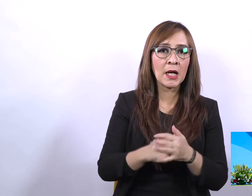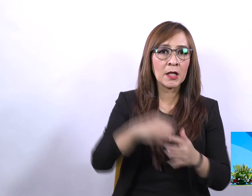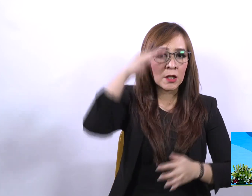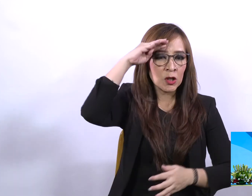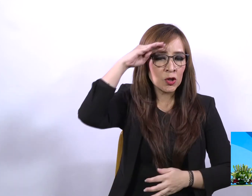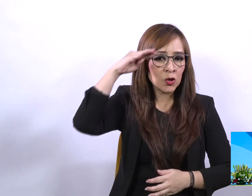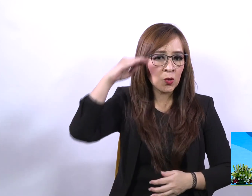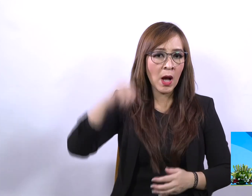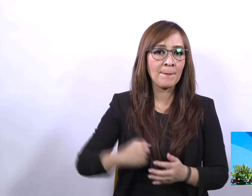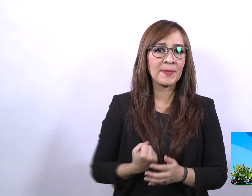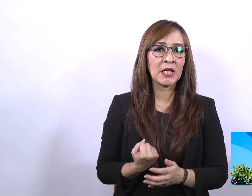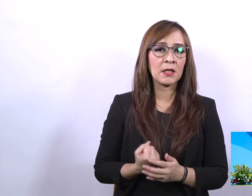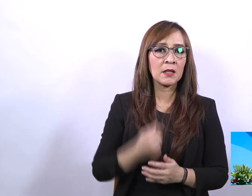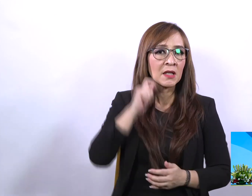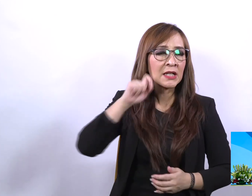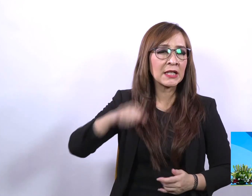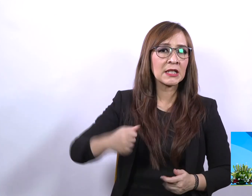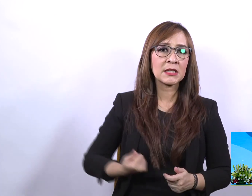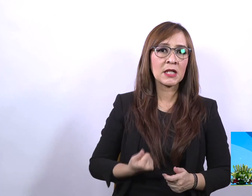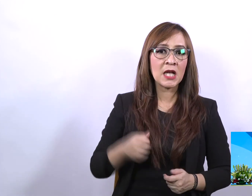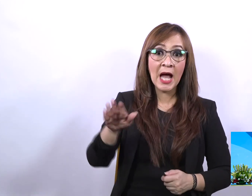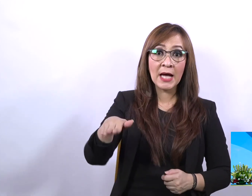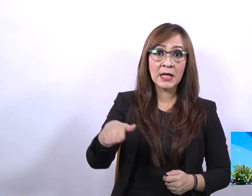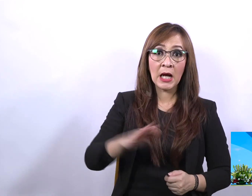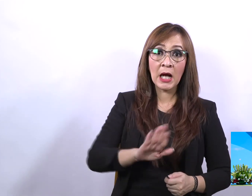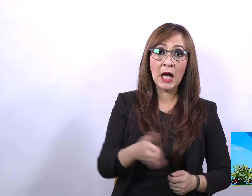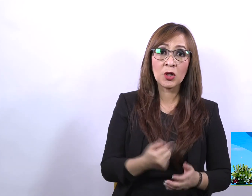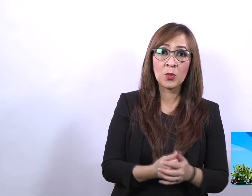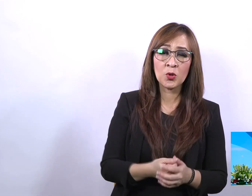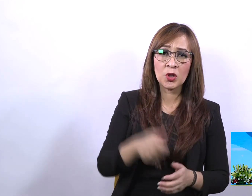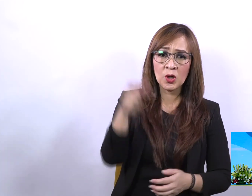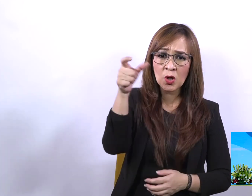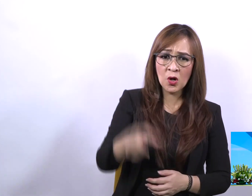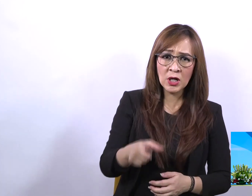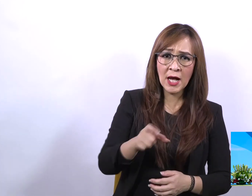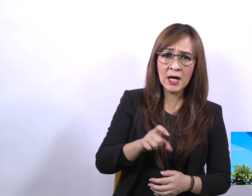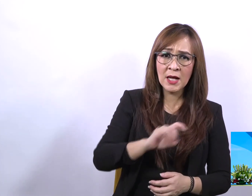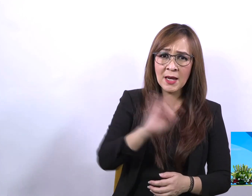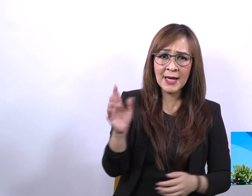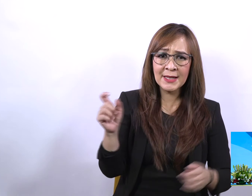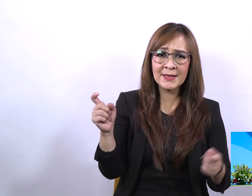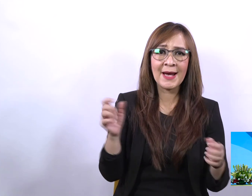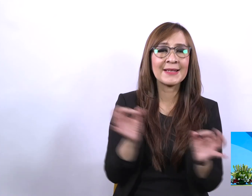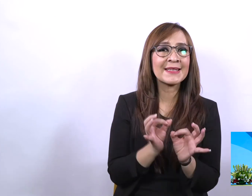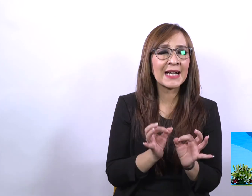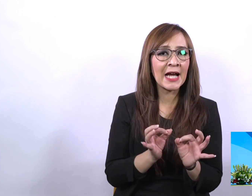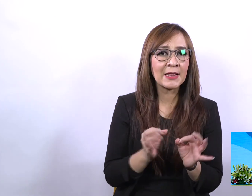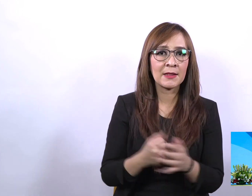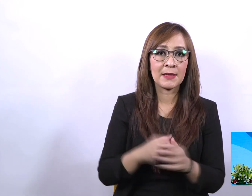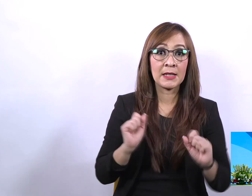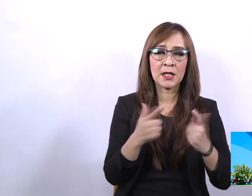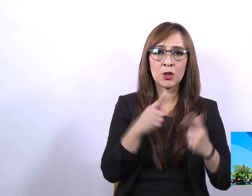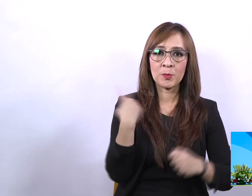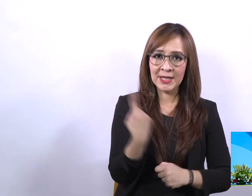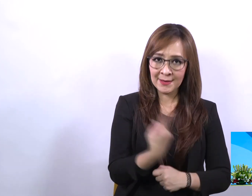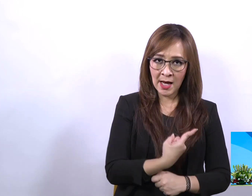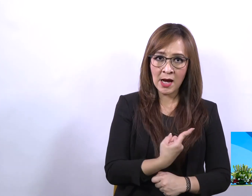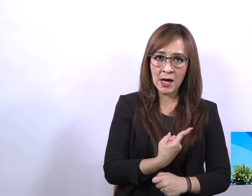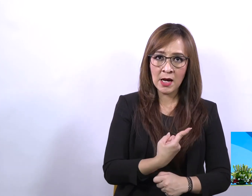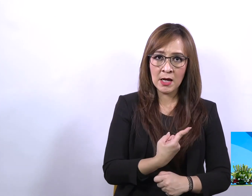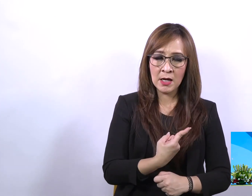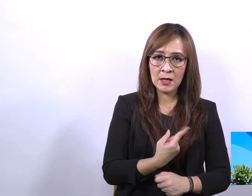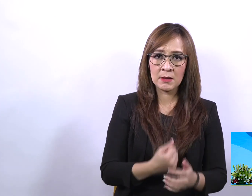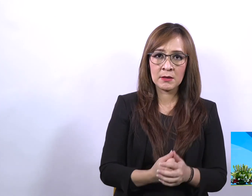bisa pakai suamimu setan bisa pakai orang dekat Hai dan Hanya dua hal yang dia mau buat Hai